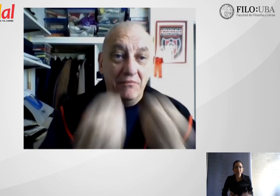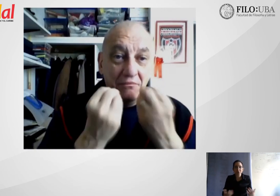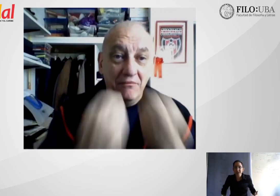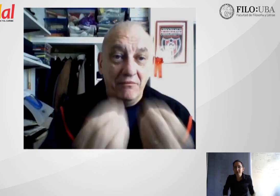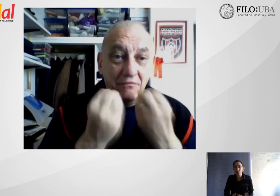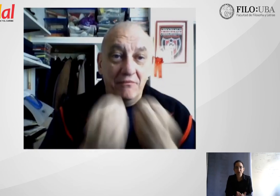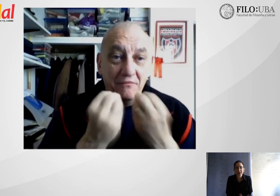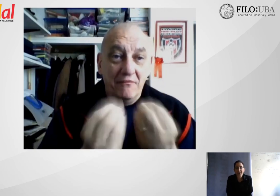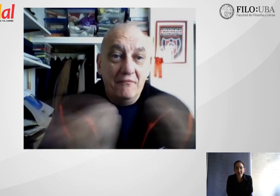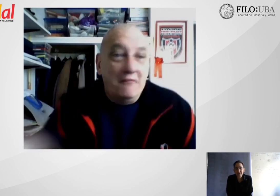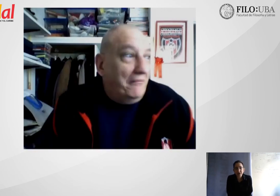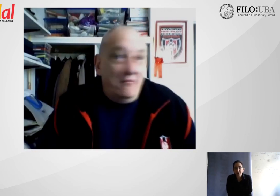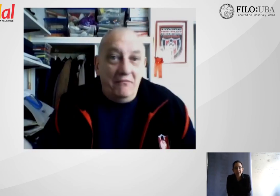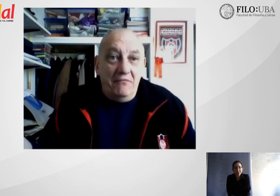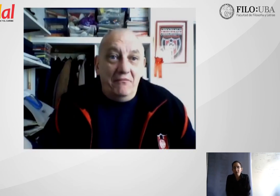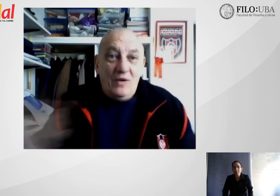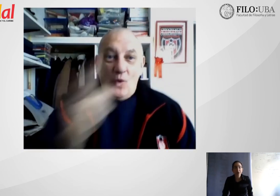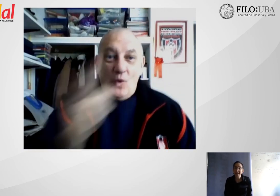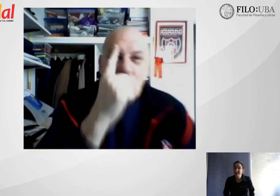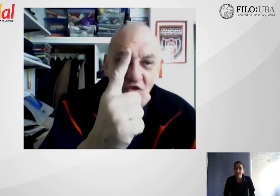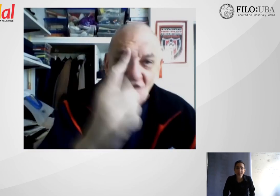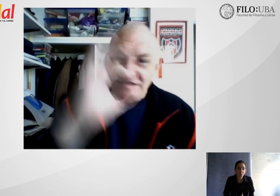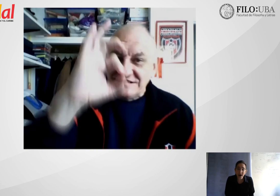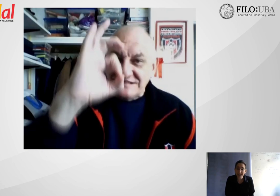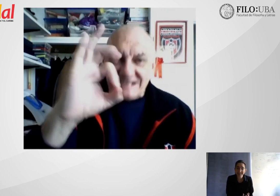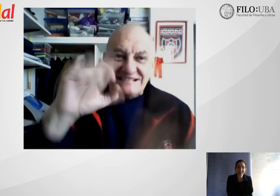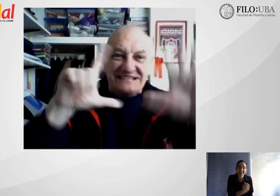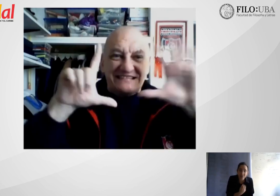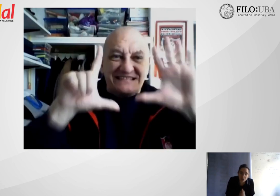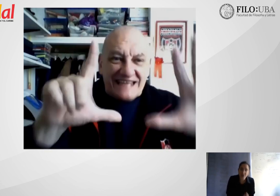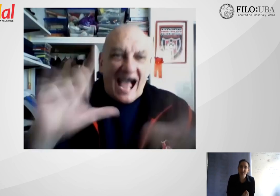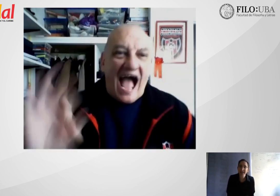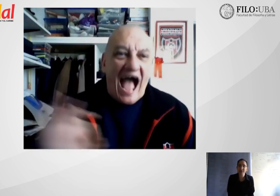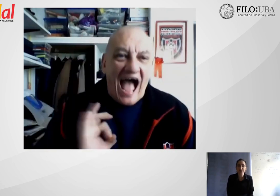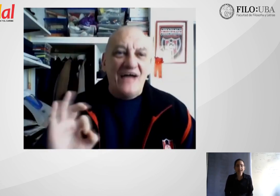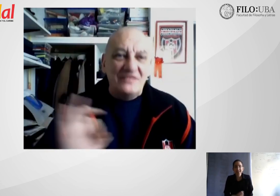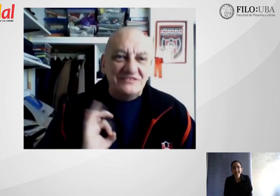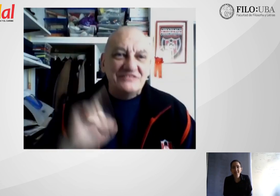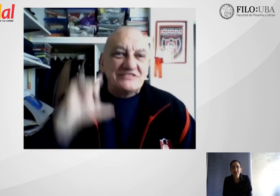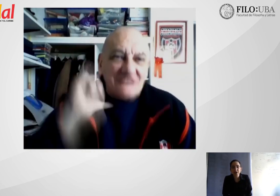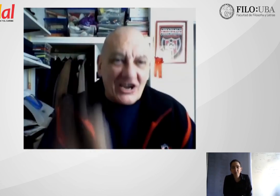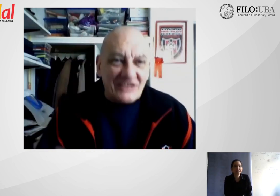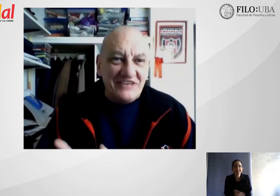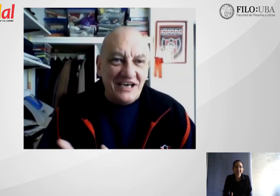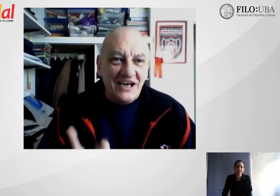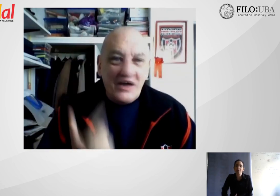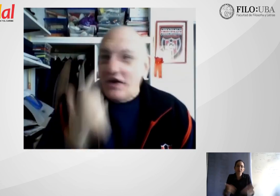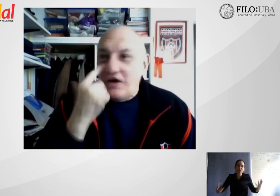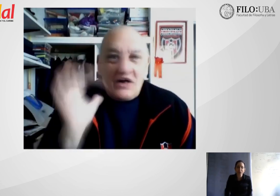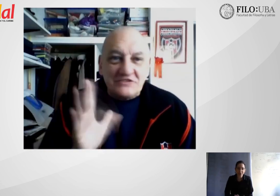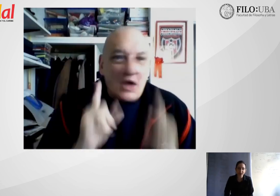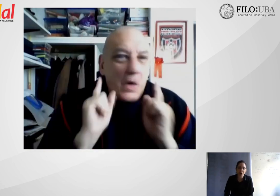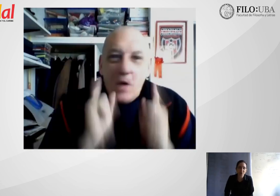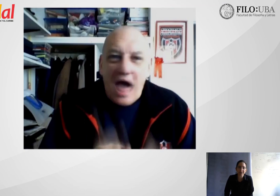como difundiendo cuestiones que tienen que ver con la comunidad sorda. Pero al día de hoy igual, está hace 107 años, y al día de hoy la comunidad sigue como